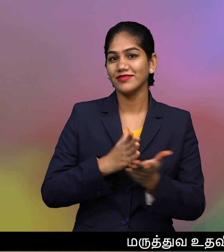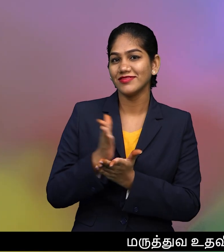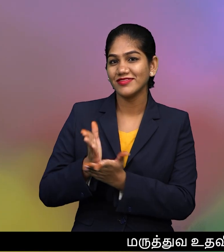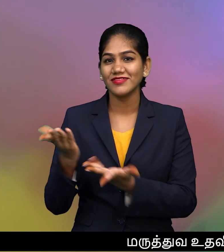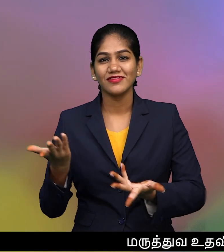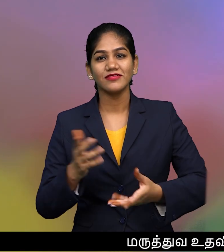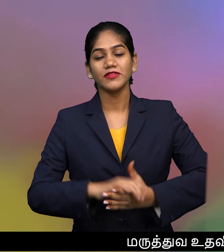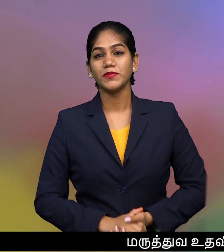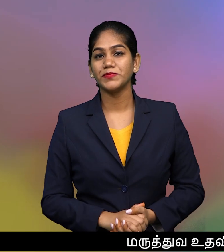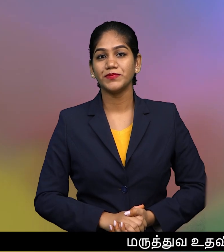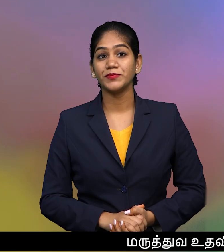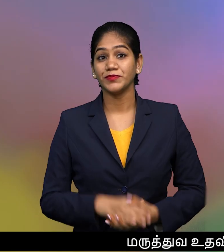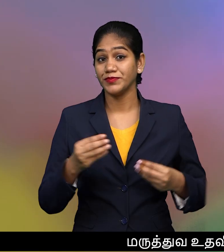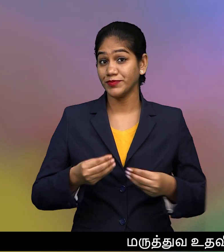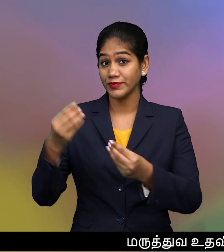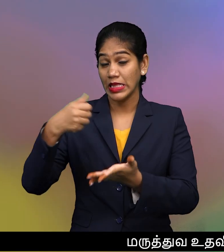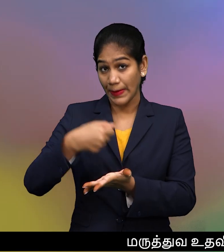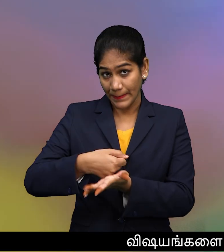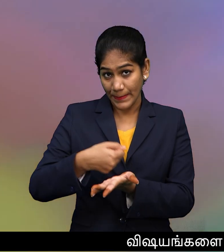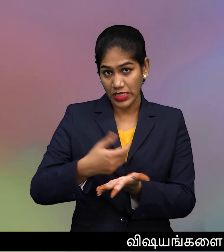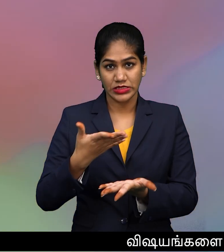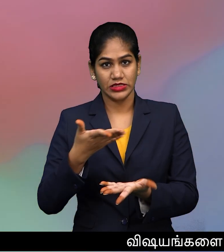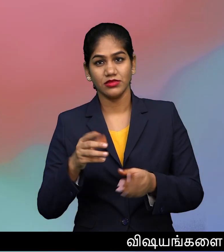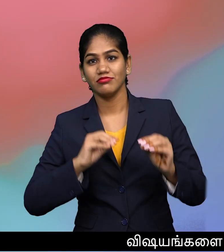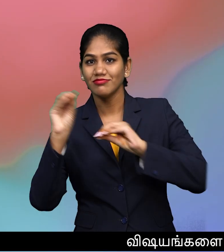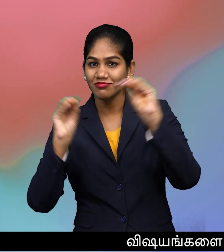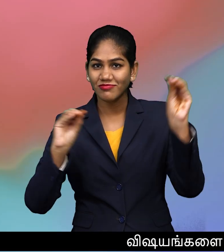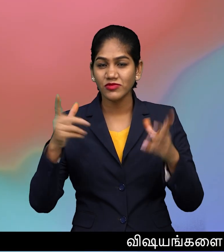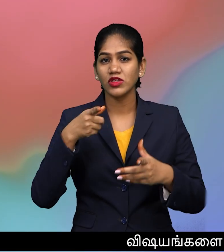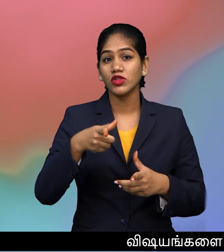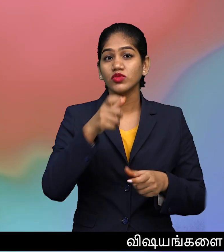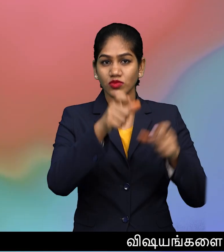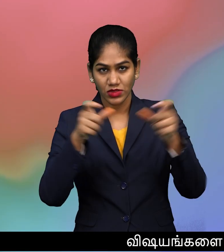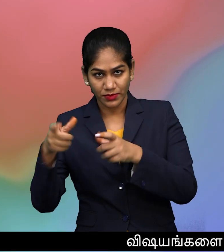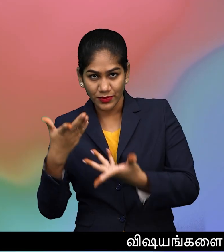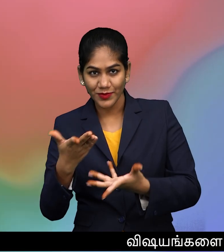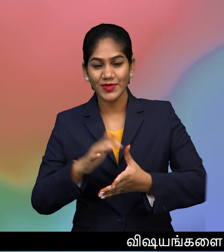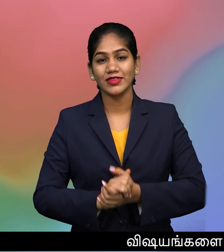மருத்துவ உதவி போன்ற அடிப்படை விஷயங்களை குடிமக்களுக்கு வழங்குதல்